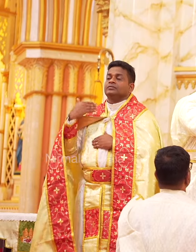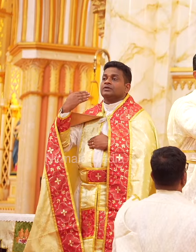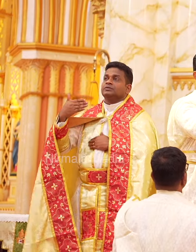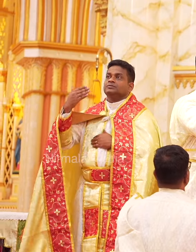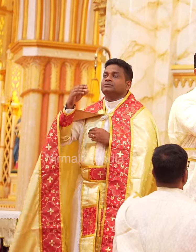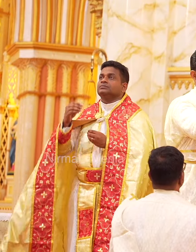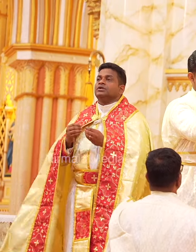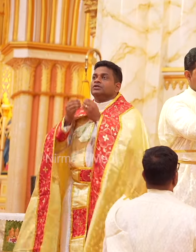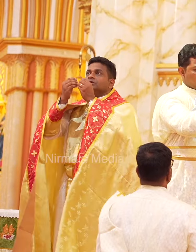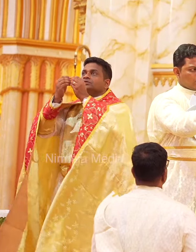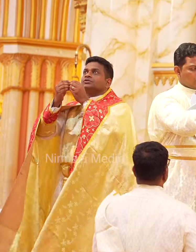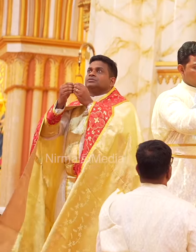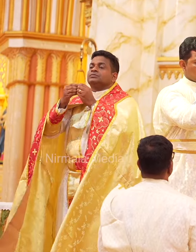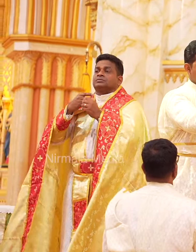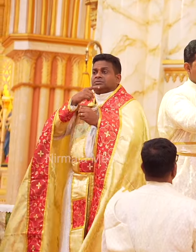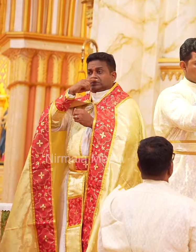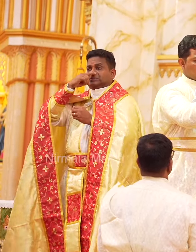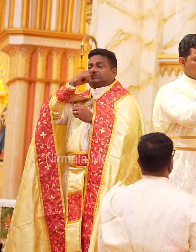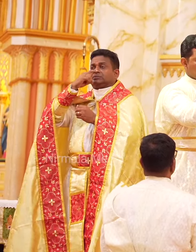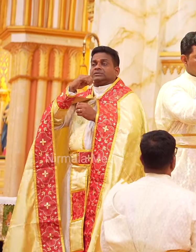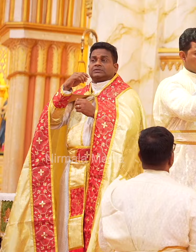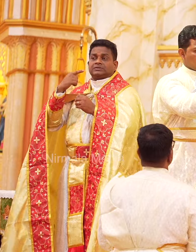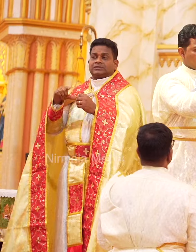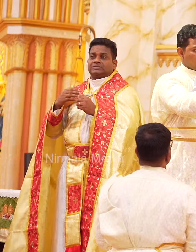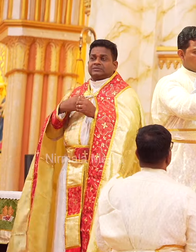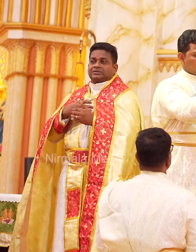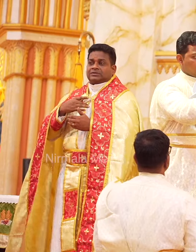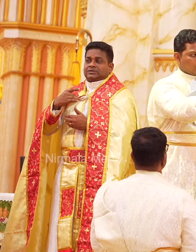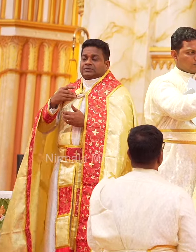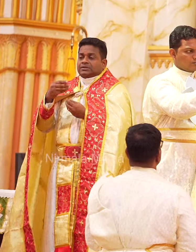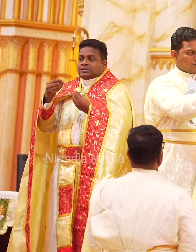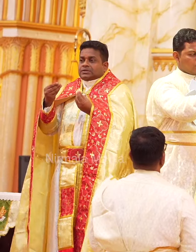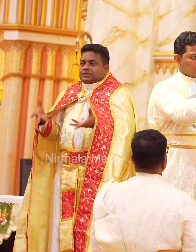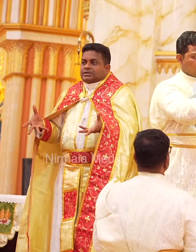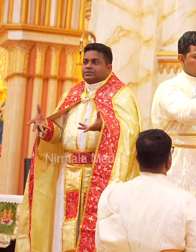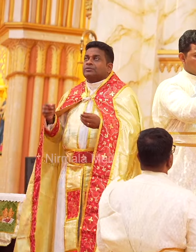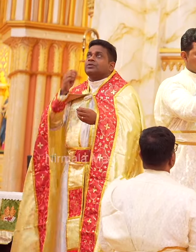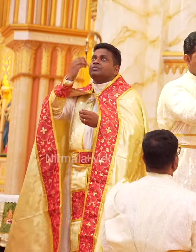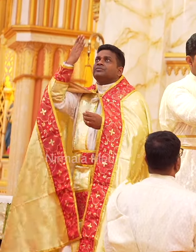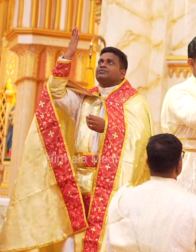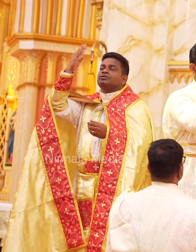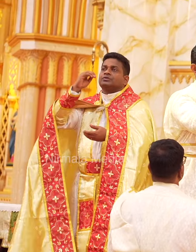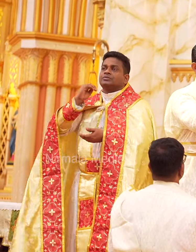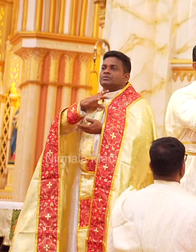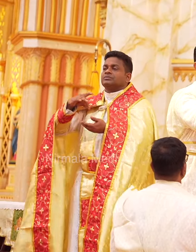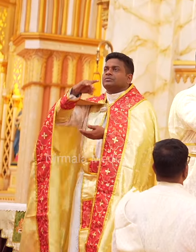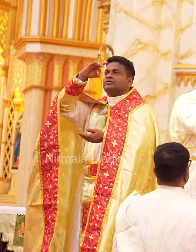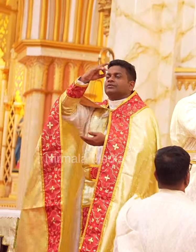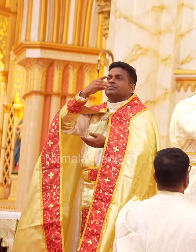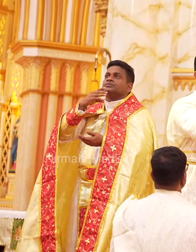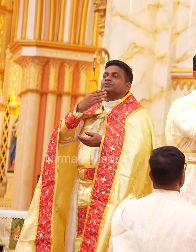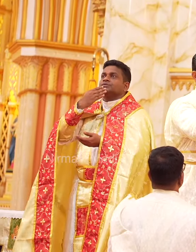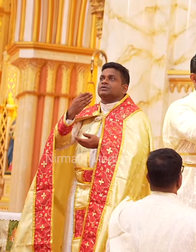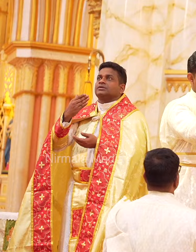ആക്ഷേപകരുടെ പരിഹാസവും അഹങ്കാരികളുടെ നിന്ദനവും കൊണ്ട് ഞങ്ങളുടെ ആത്മാവുകൾ തളർന്നു. പിതാവിനും പുത്രനും